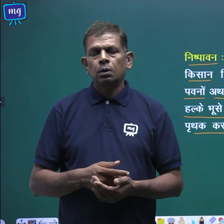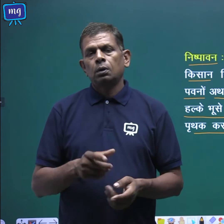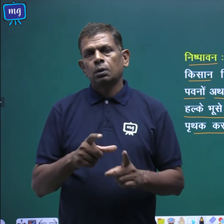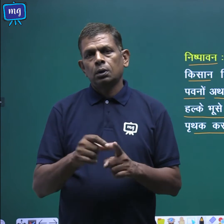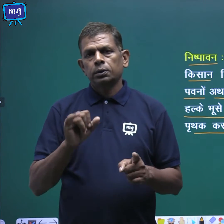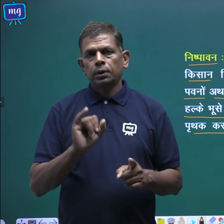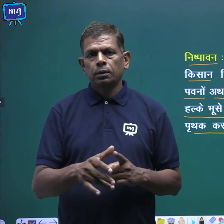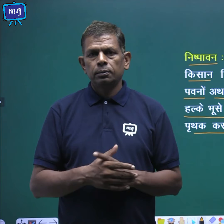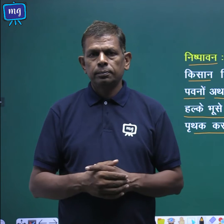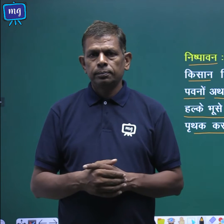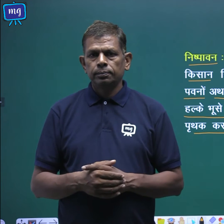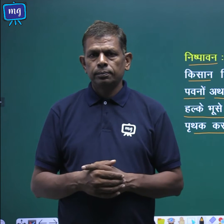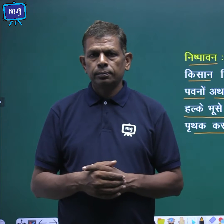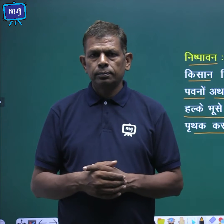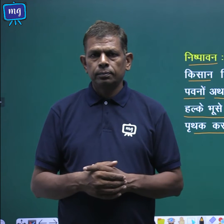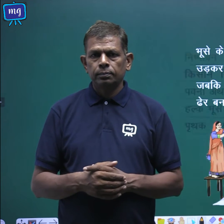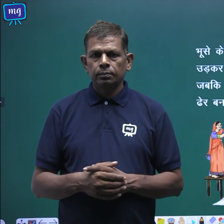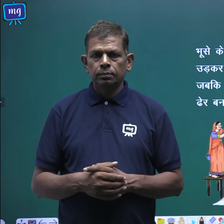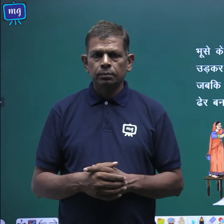करते हैं।